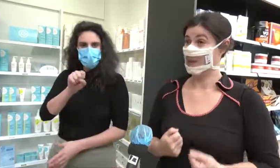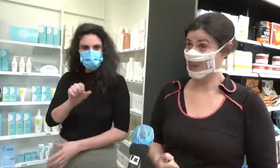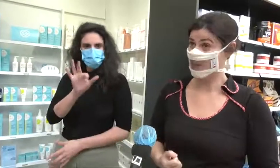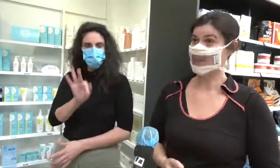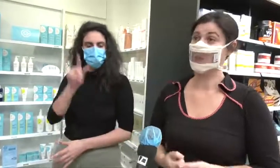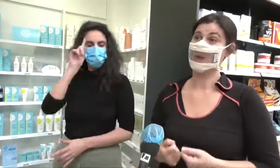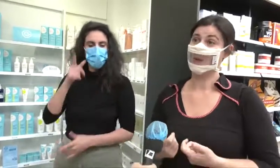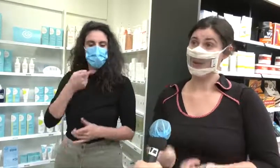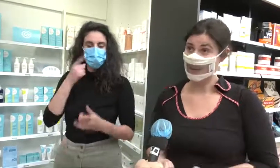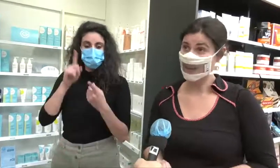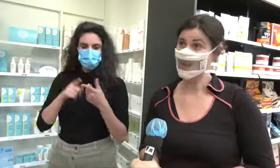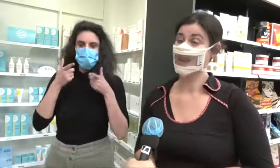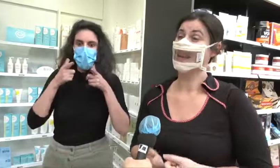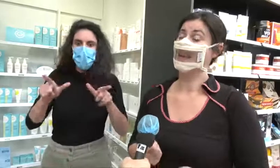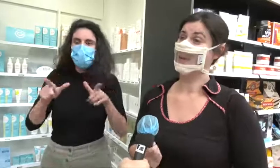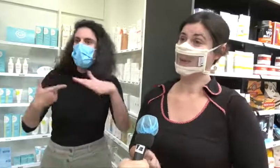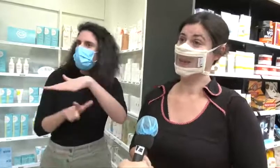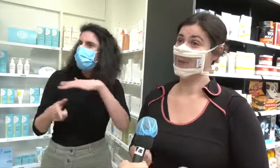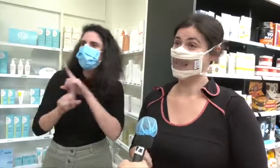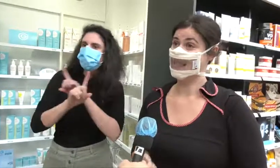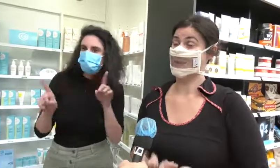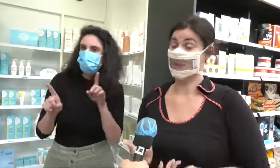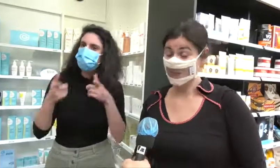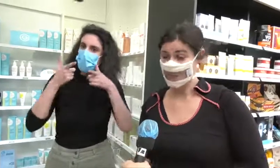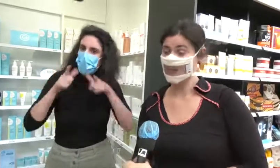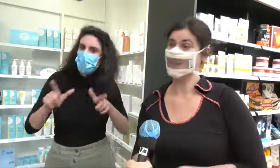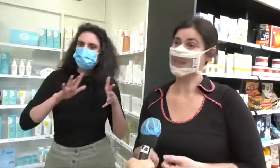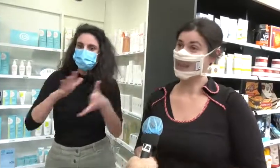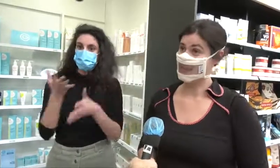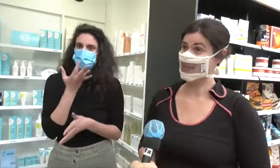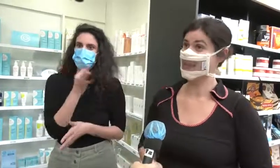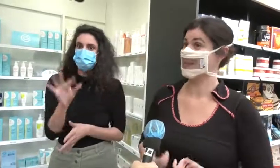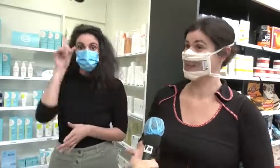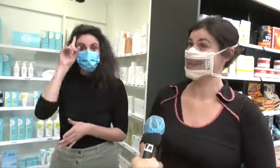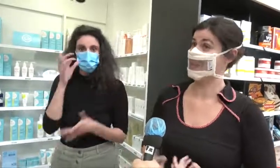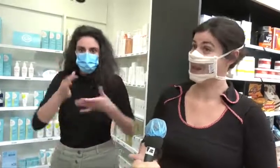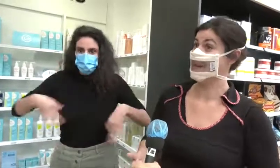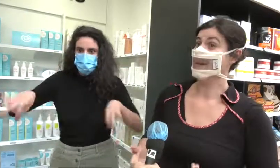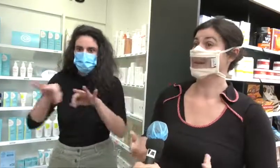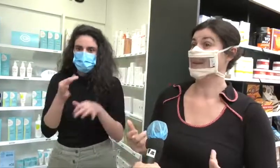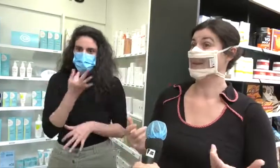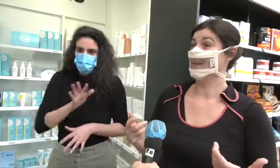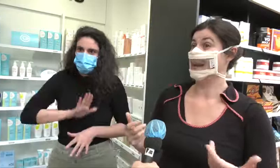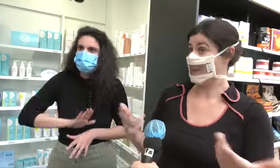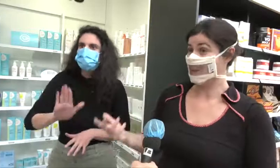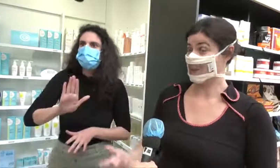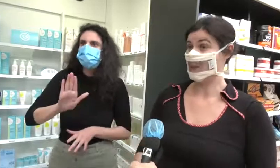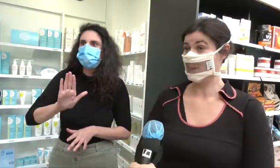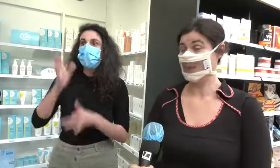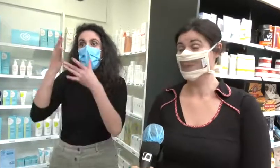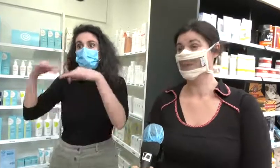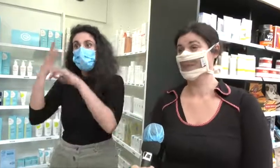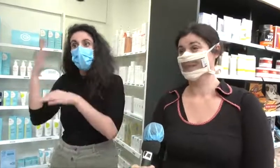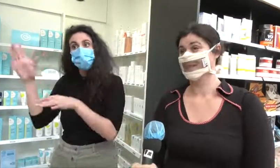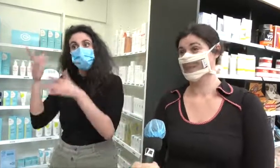bien de langue, non pas de langage, et on parle bien de langue des signes française parce qu'elle est française. La langue des signes n'est pas la même dans tous les